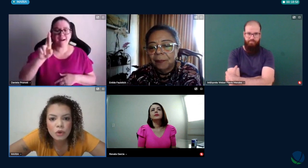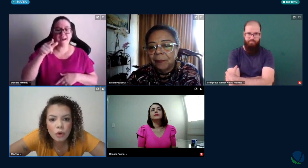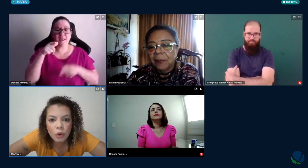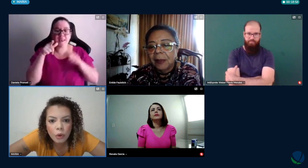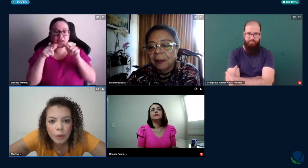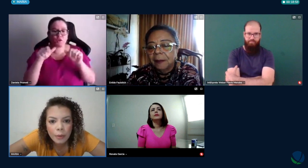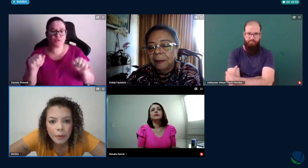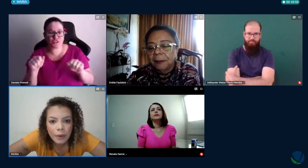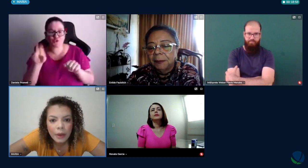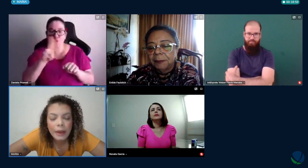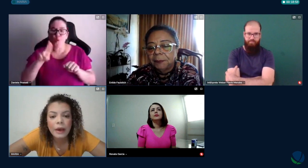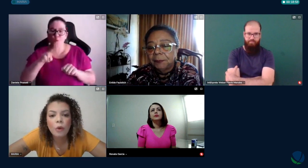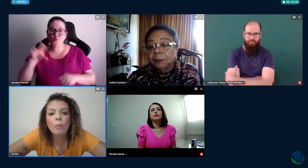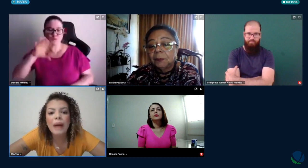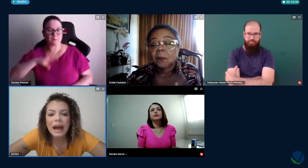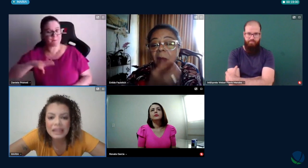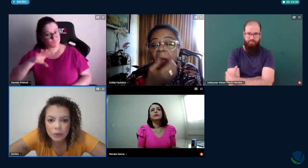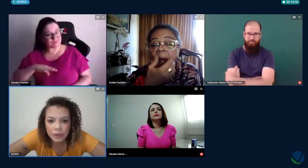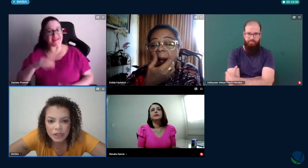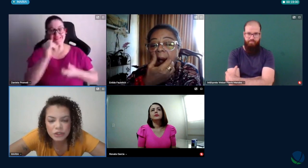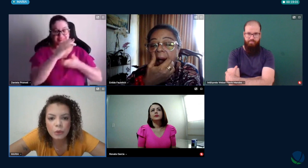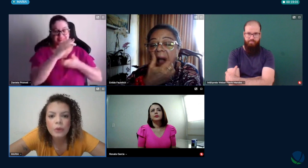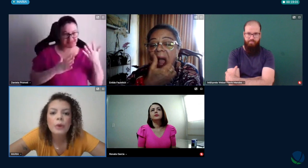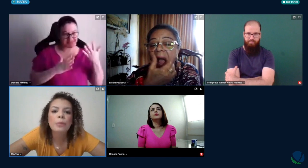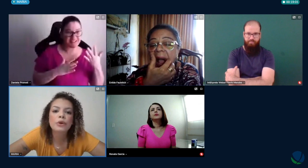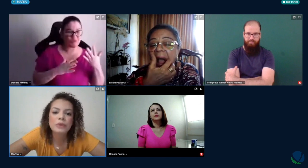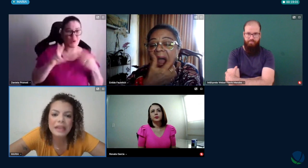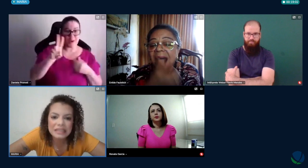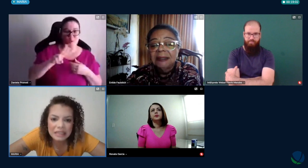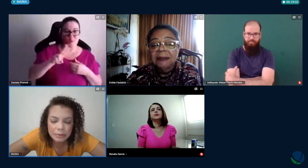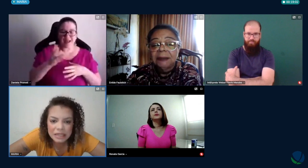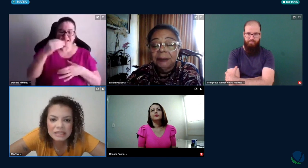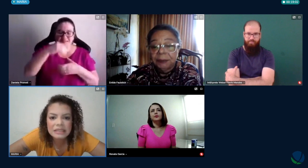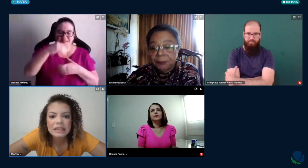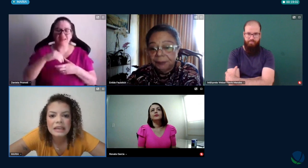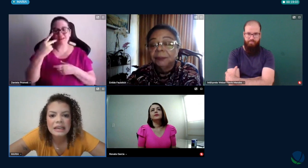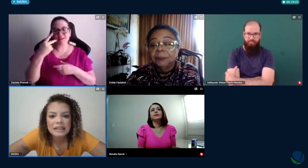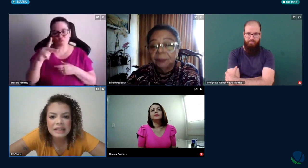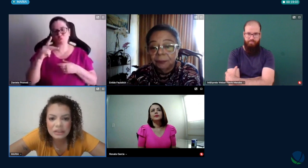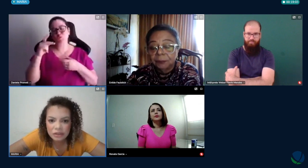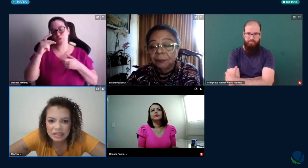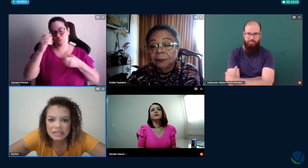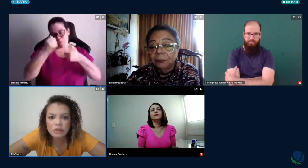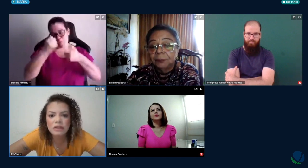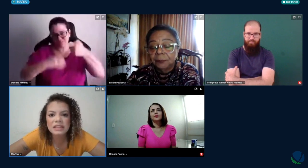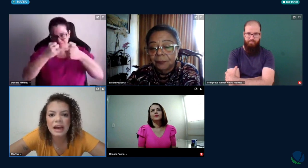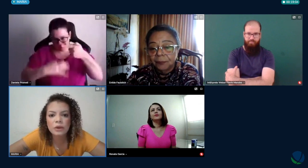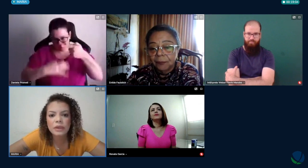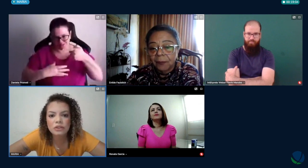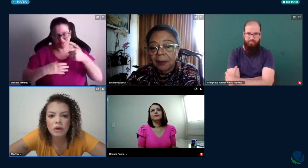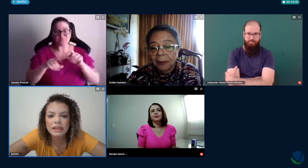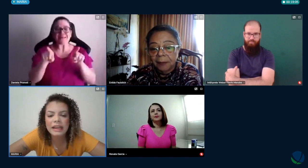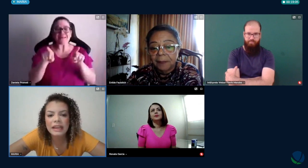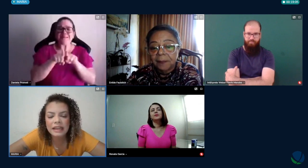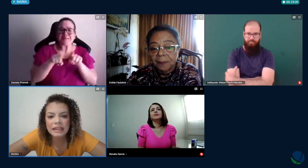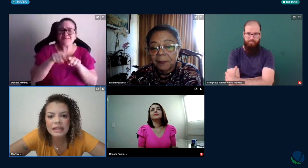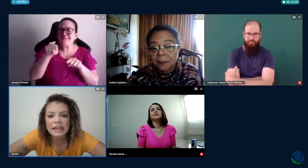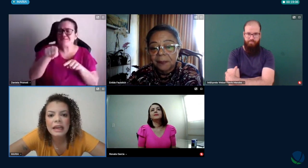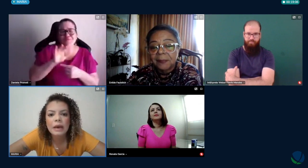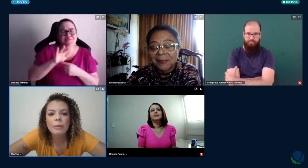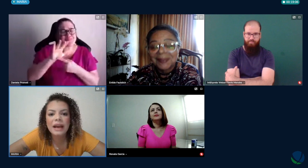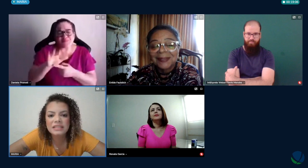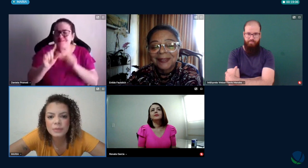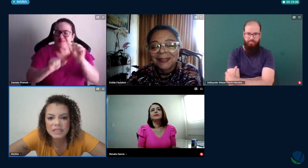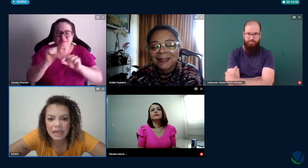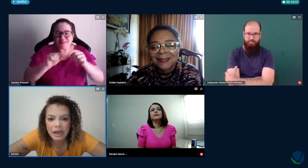Ela usou o par linguístico português Libras dentro desse glossário, que torna